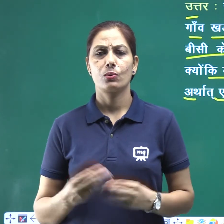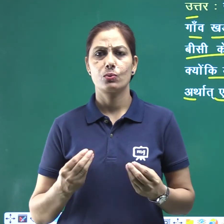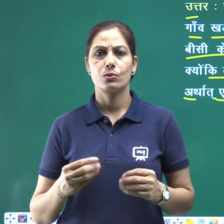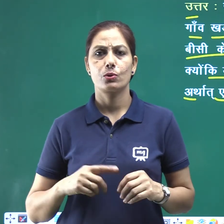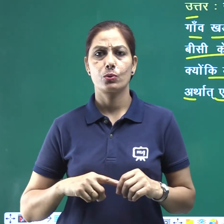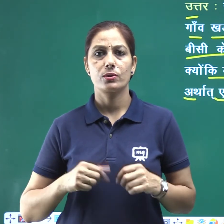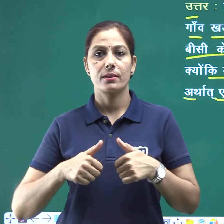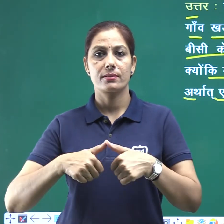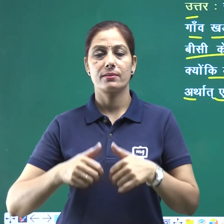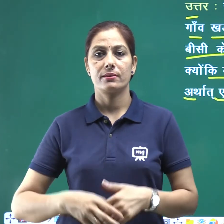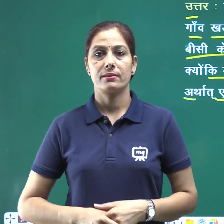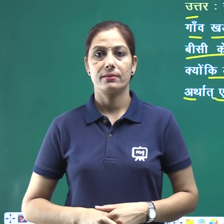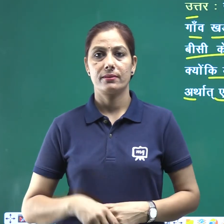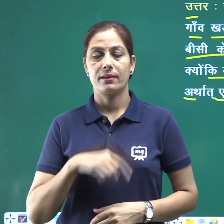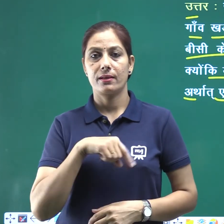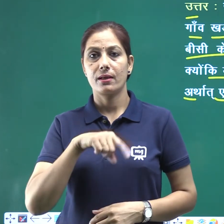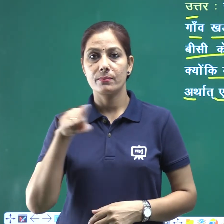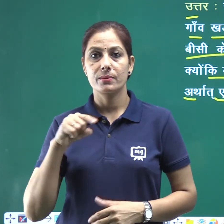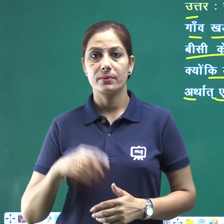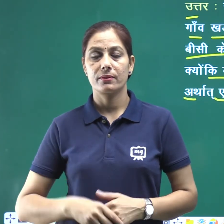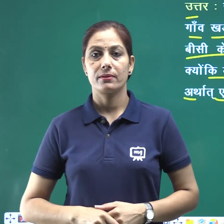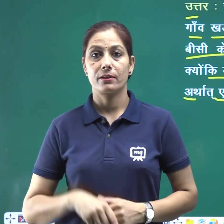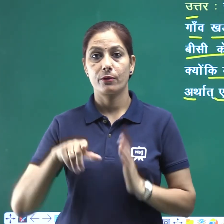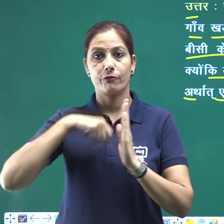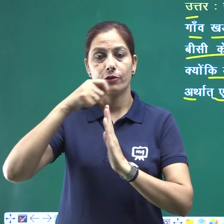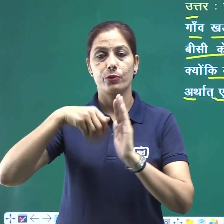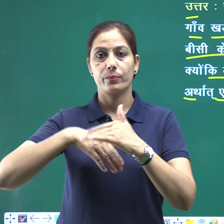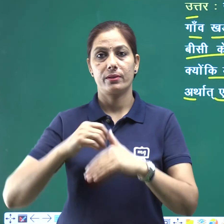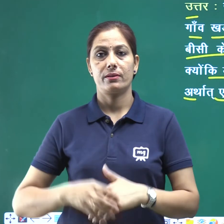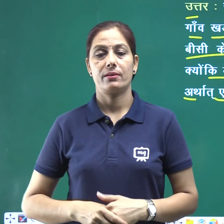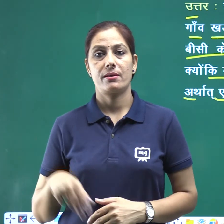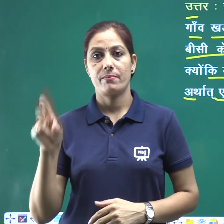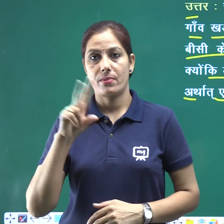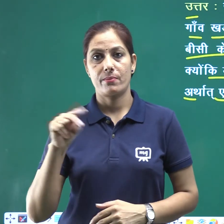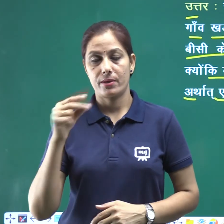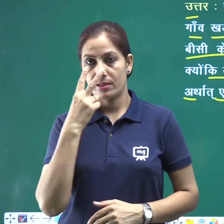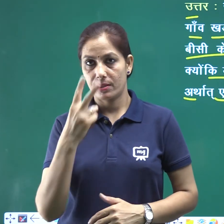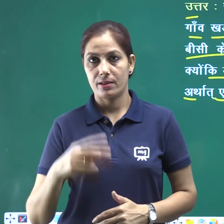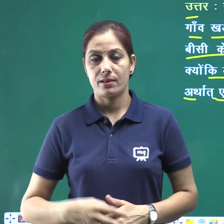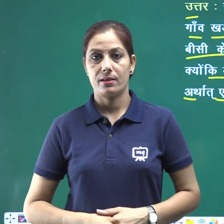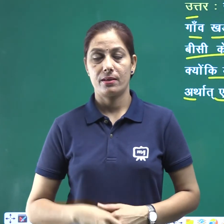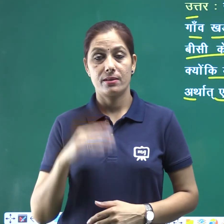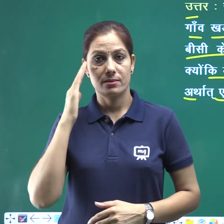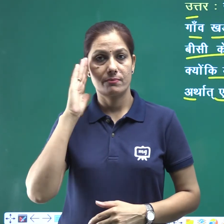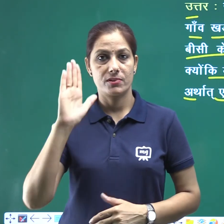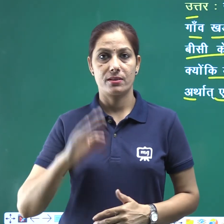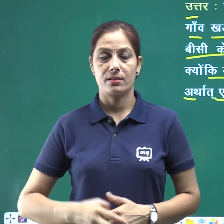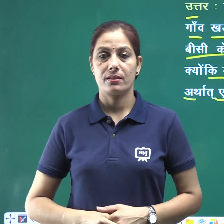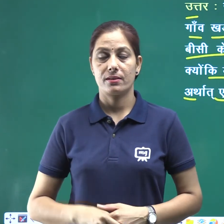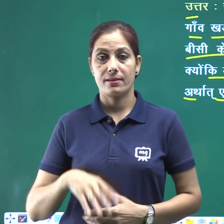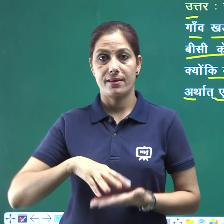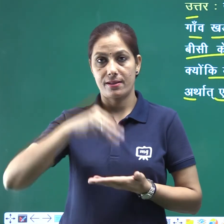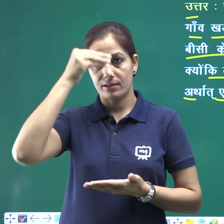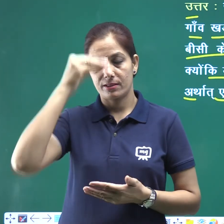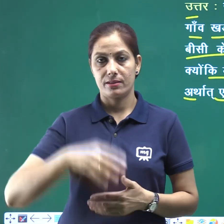कुछ प्रश्नोत्तर, इन्हें आप वीडियो में बार बार देखें, समझें,